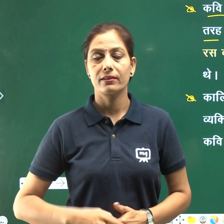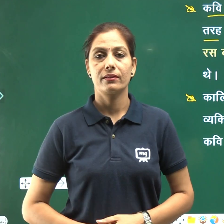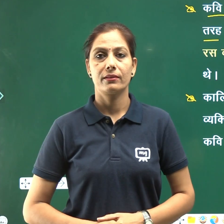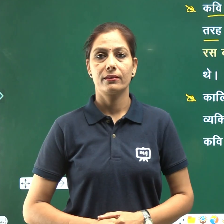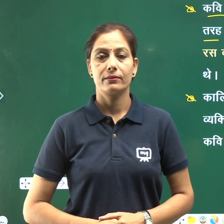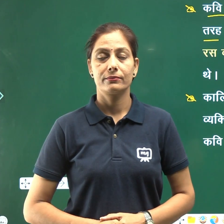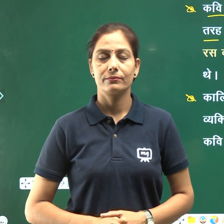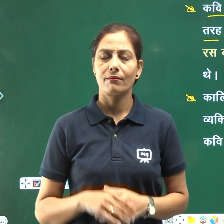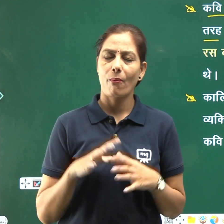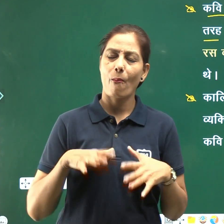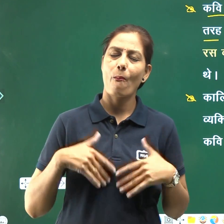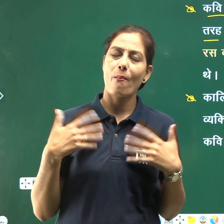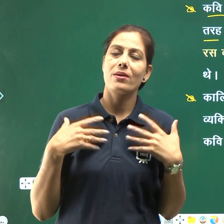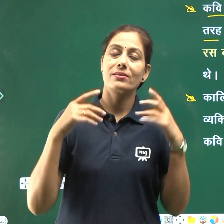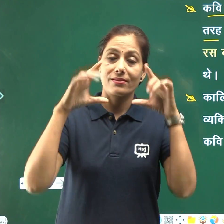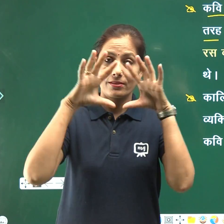मस्त,